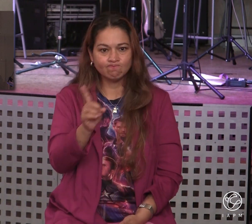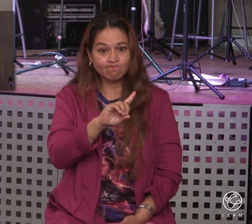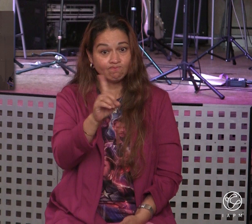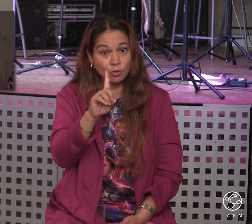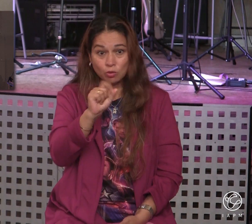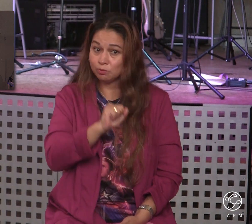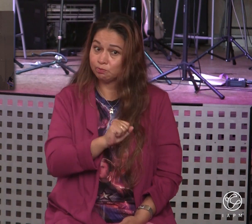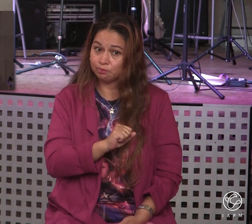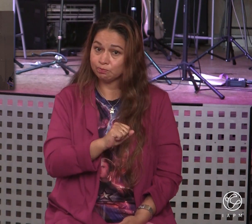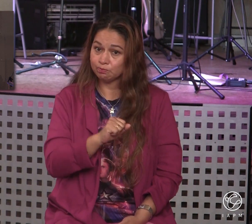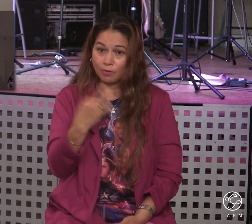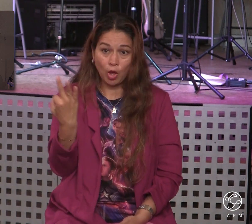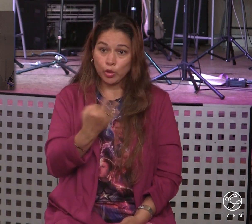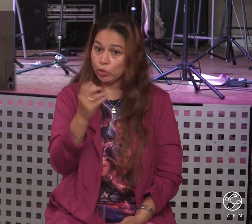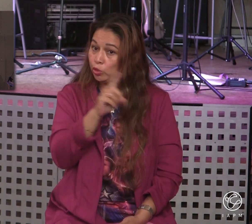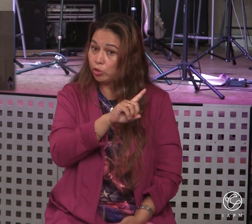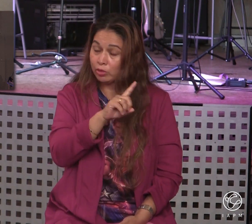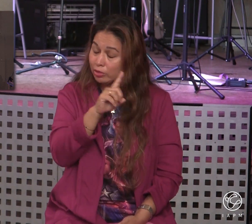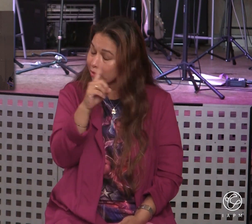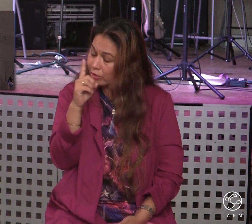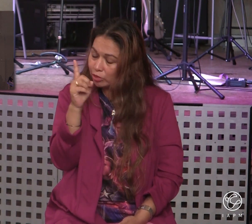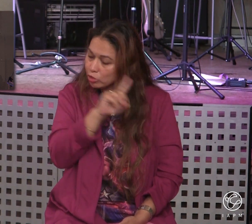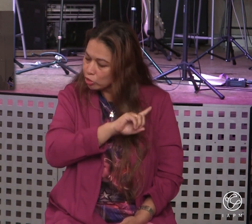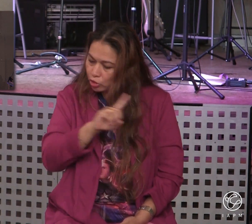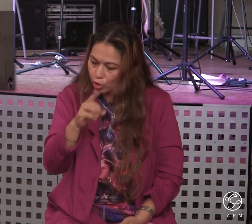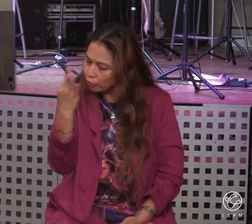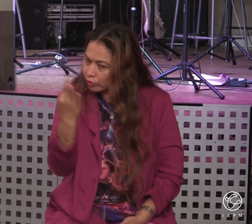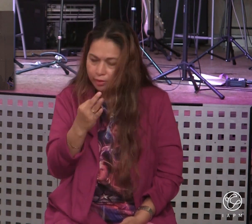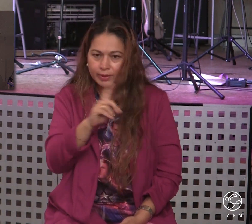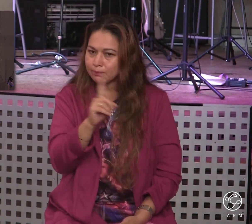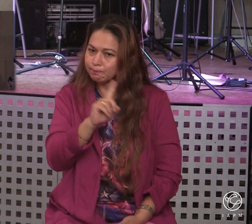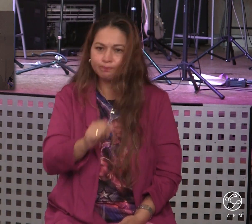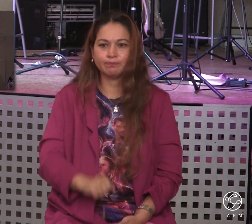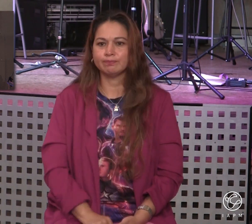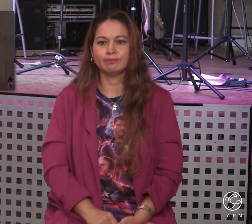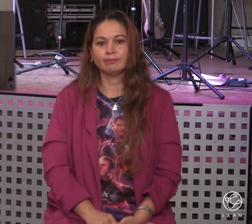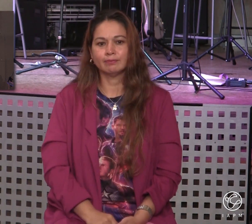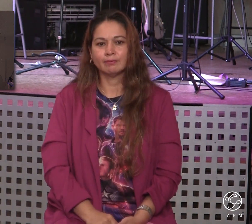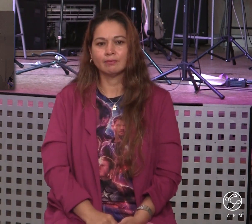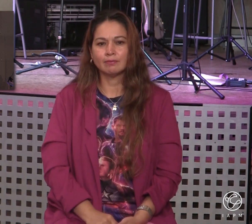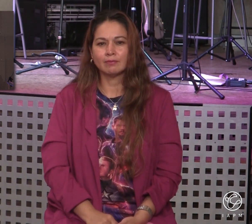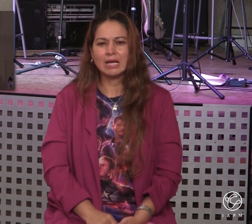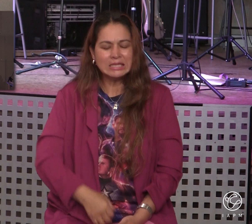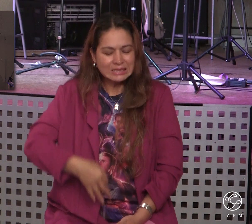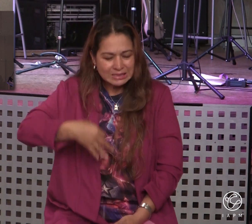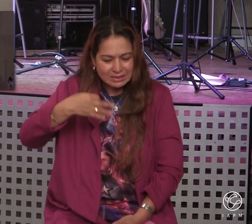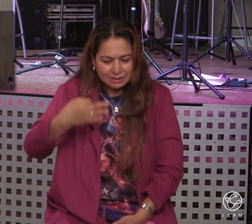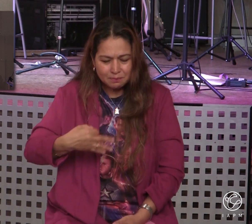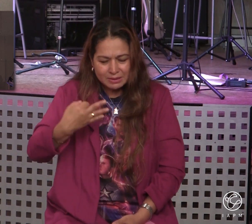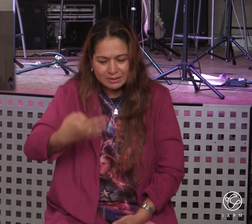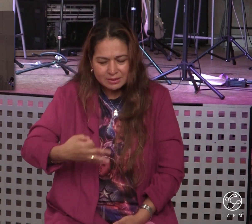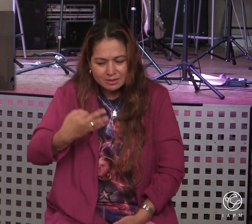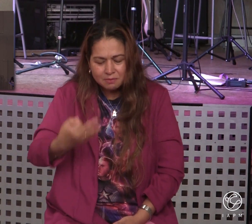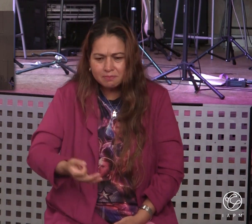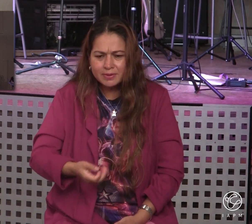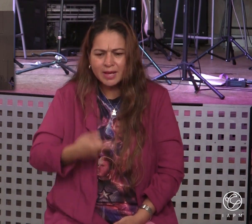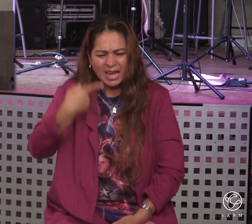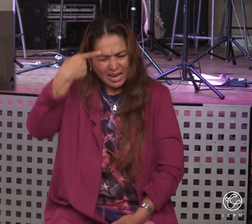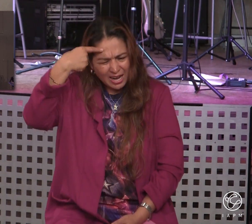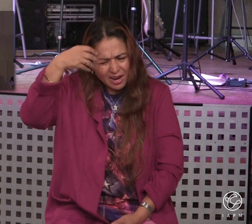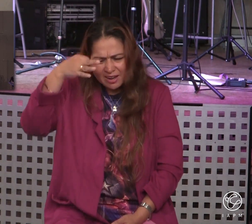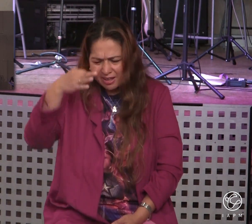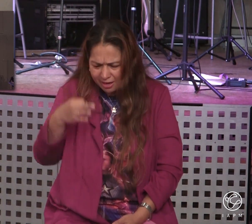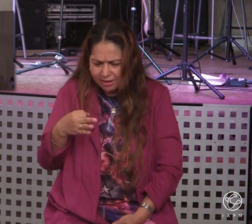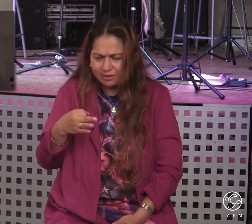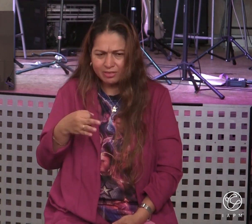Tú y yo somos añadidura a ello. Y la Biblia es muy clara, no quiero liarte con versículos, pero